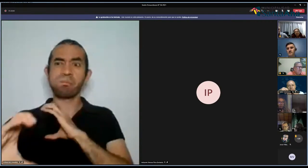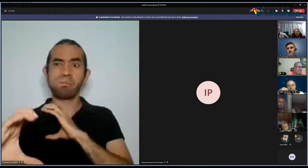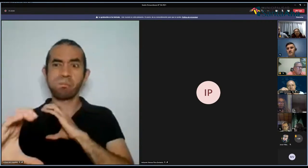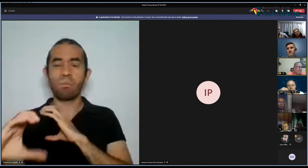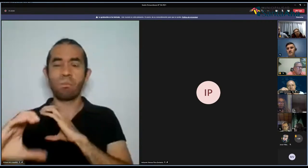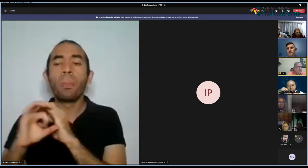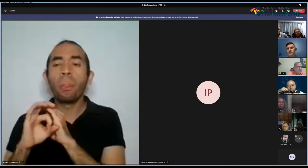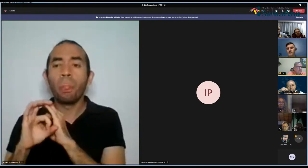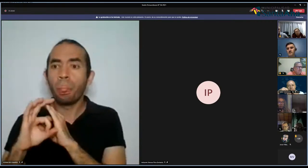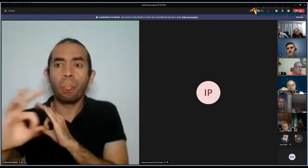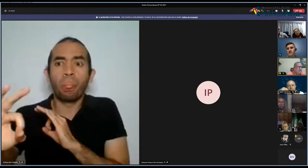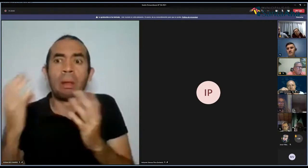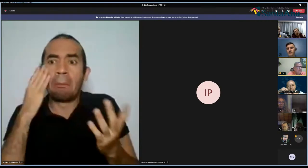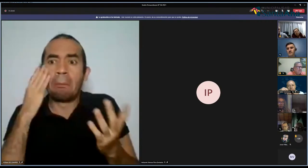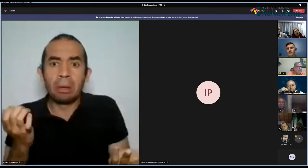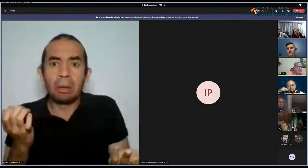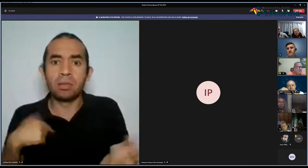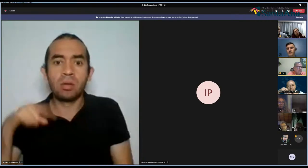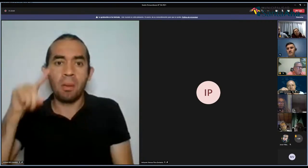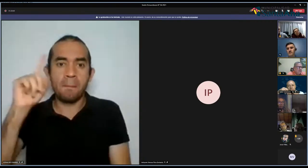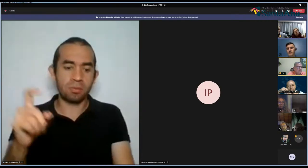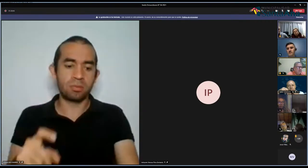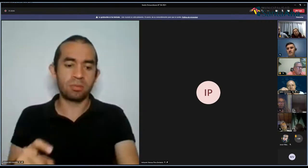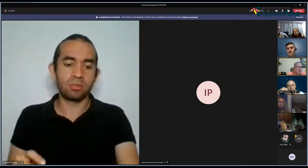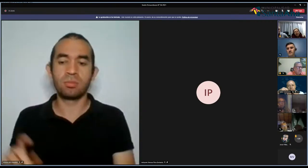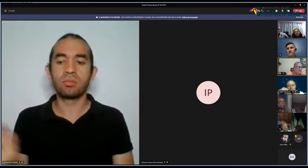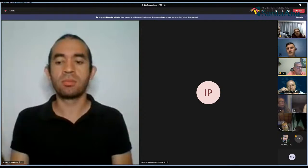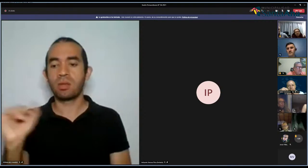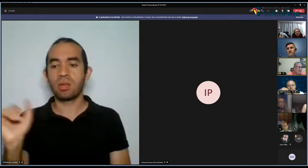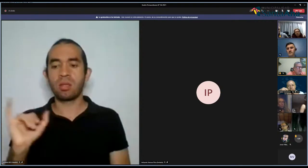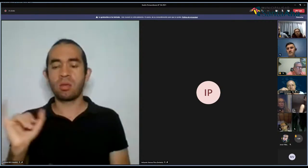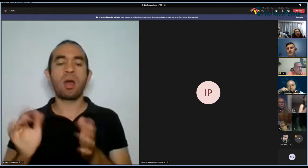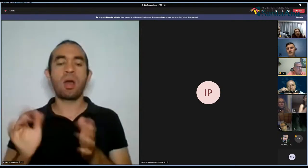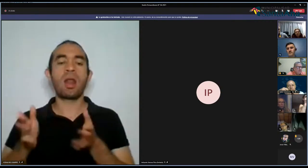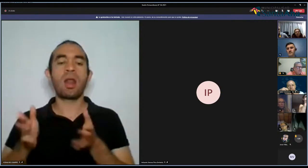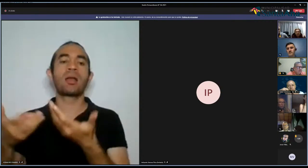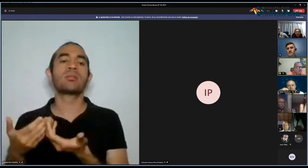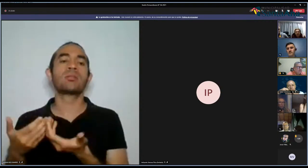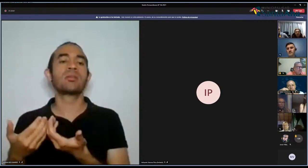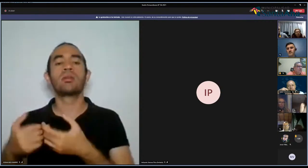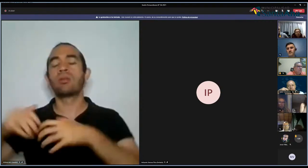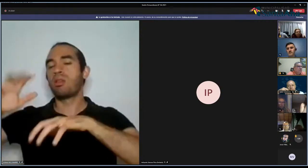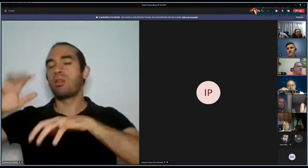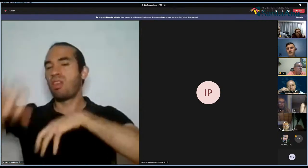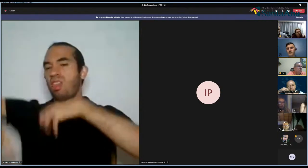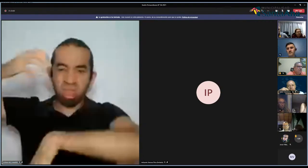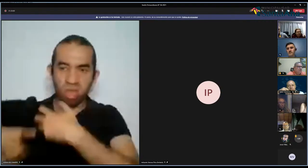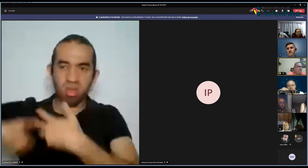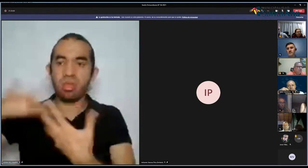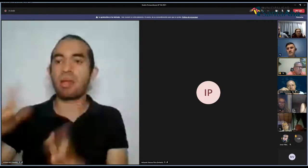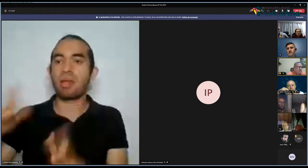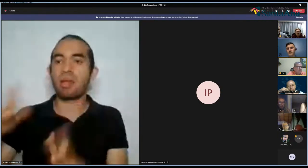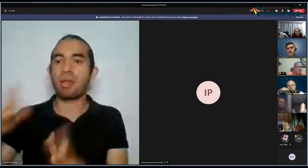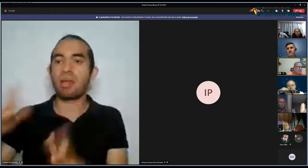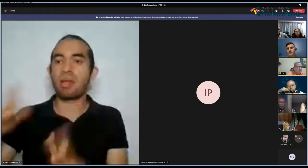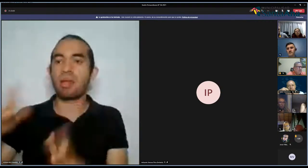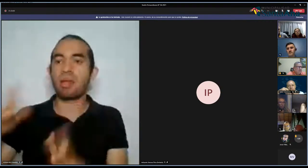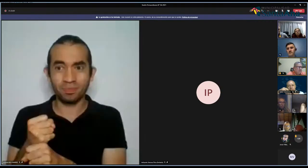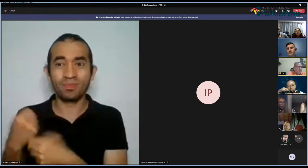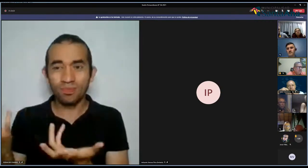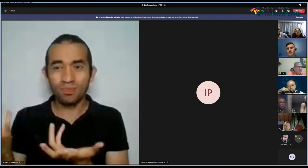esa es una de mis preguntas o sea igual se rompió la calle igual hicieron el trabajo y después otra